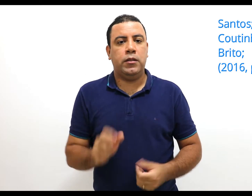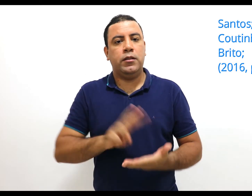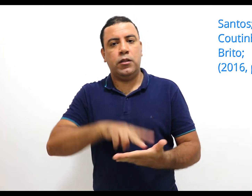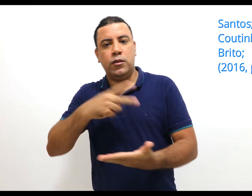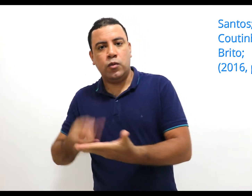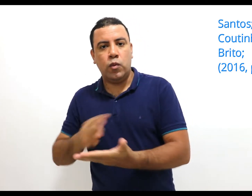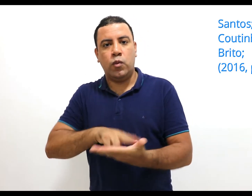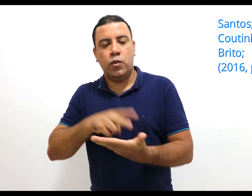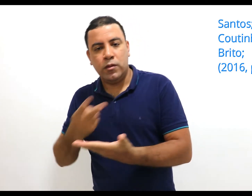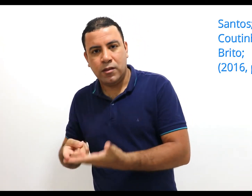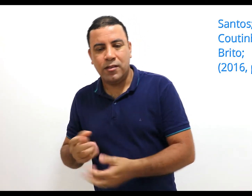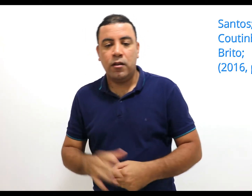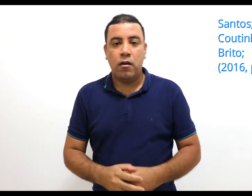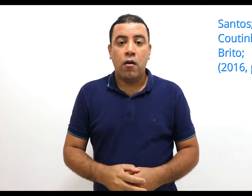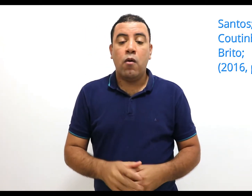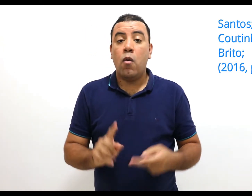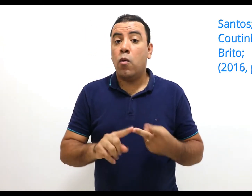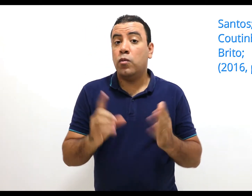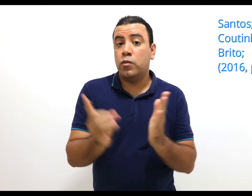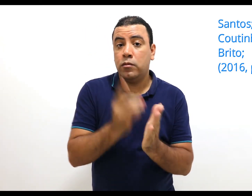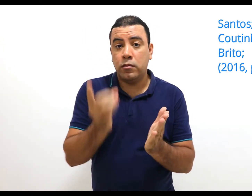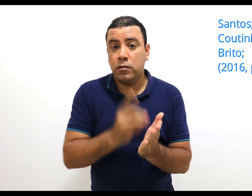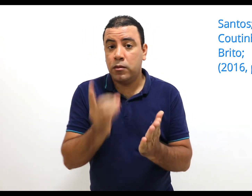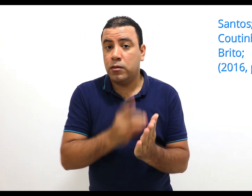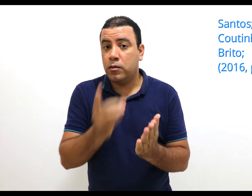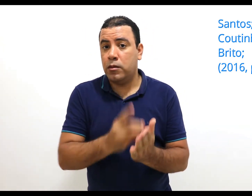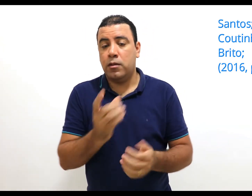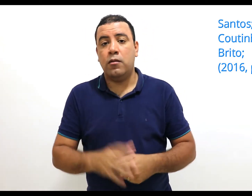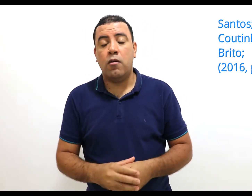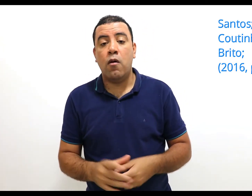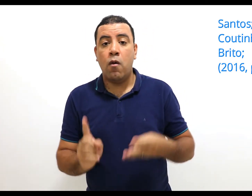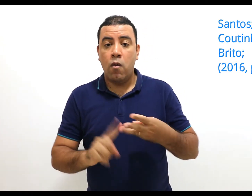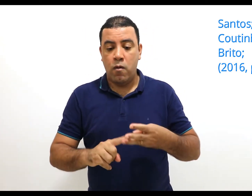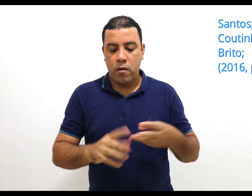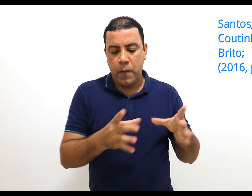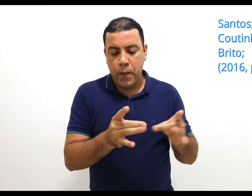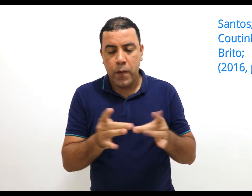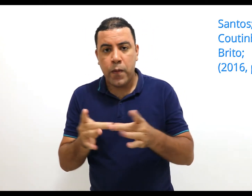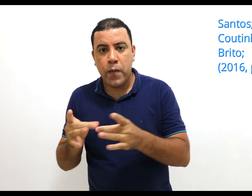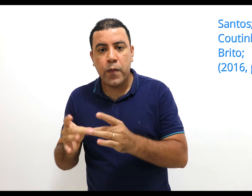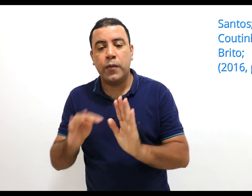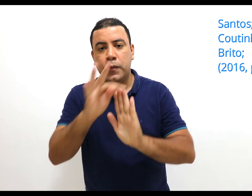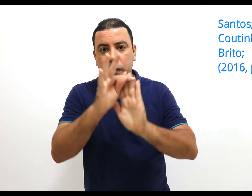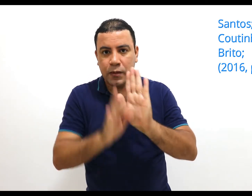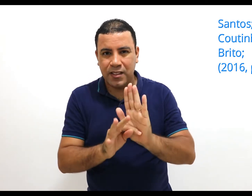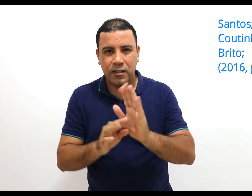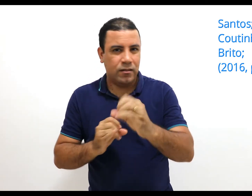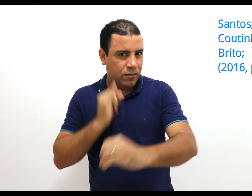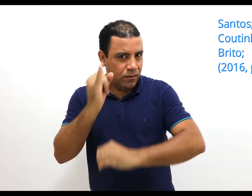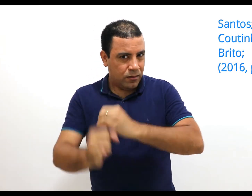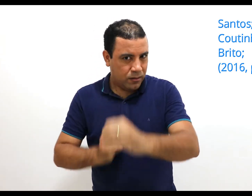Por exemplo, os tradutores, dicionários e editores de textos na web.